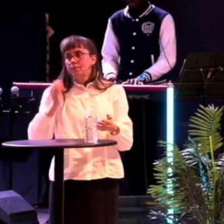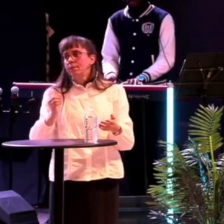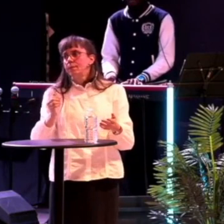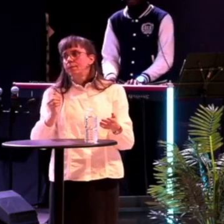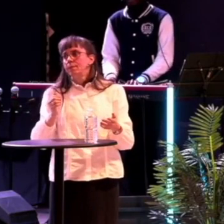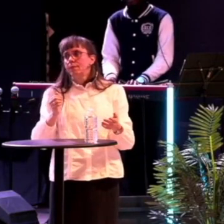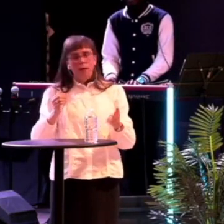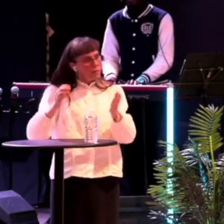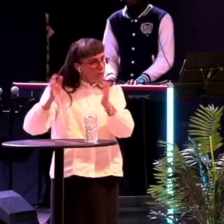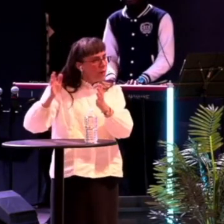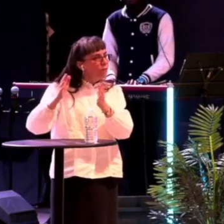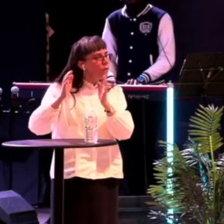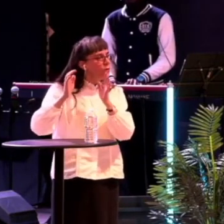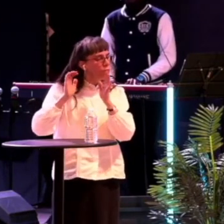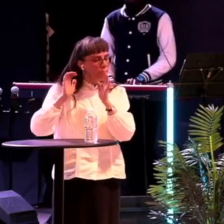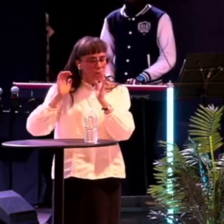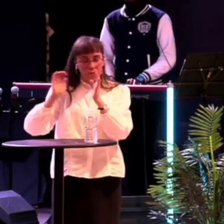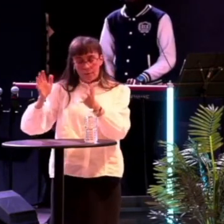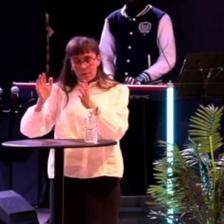un règne de mille ans.